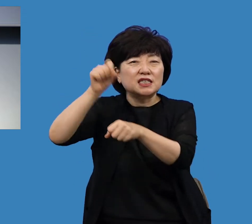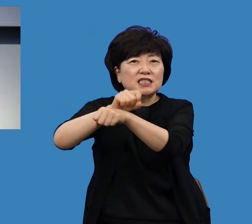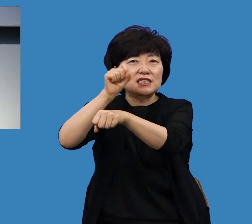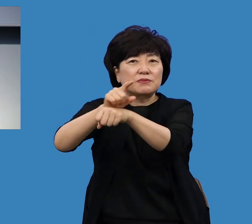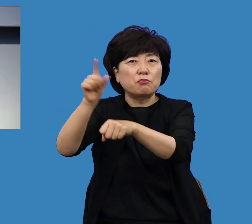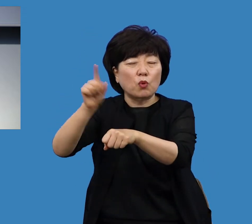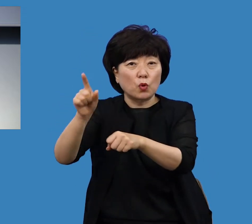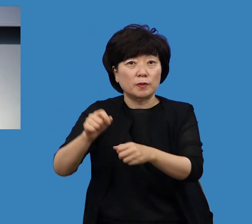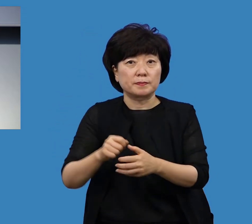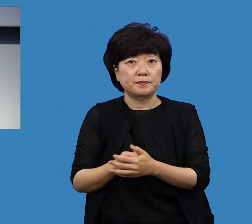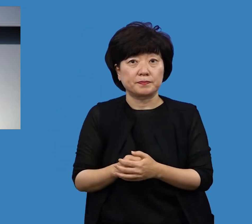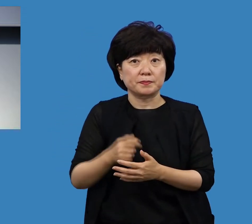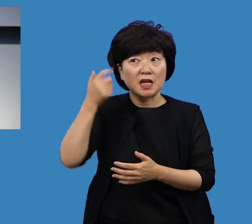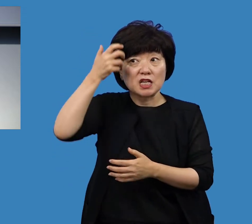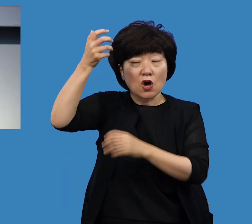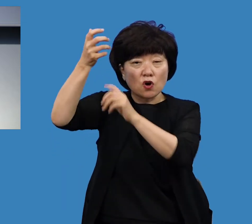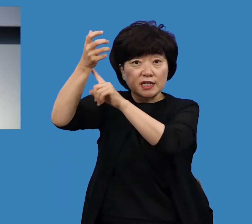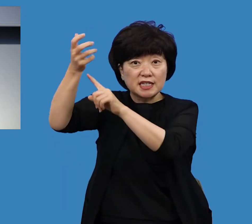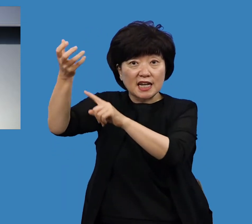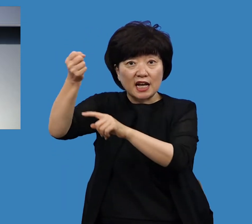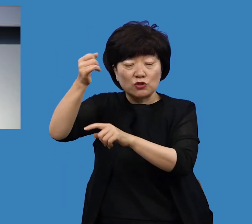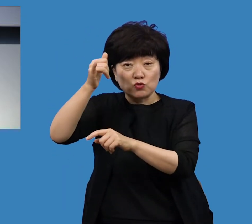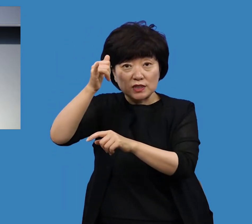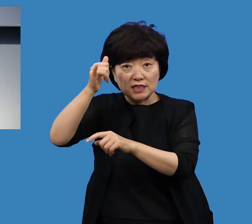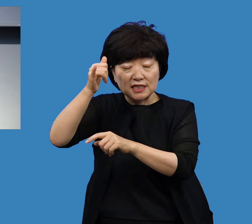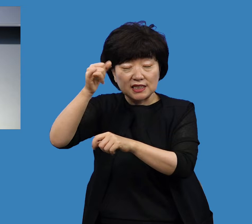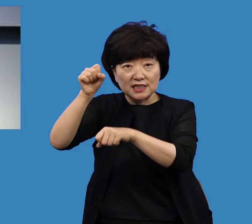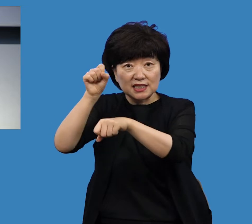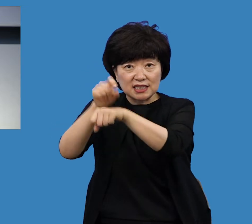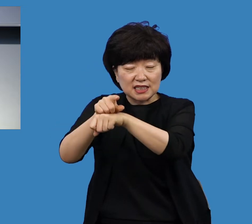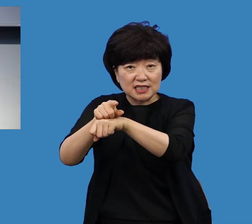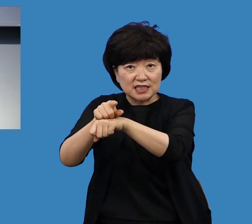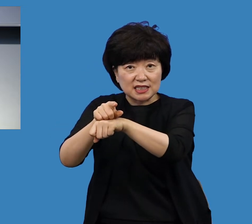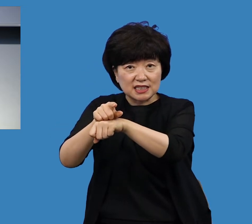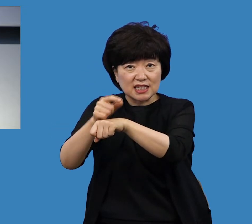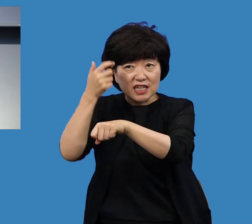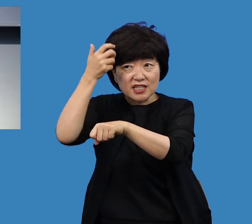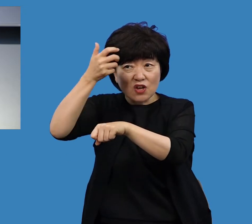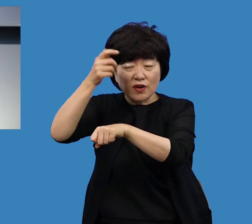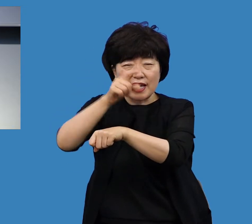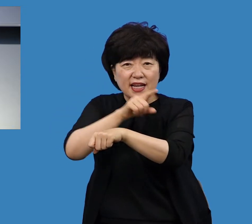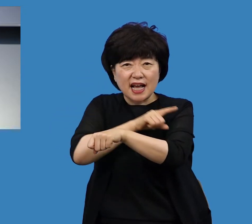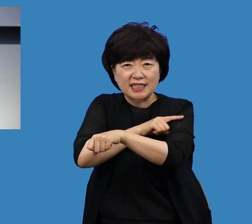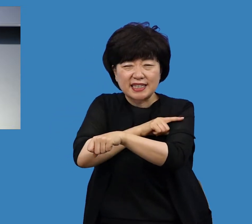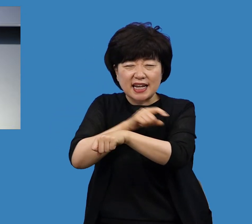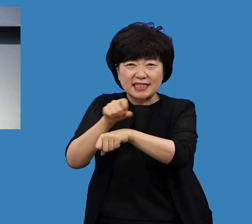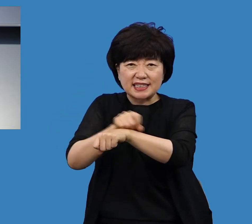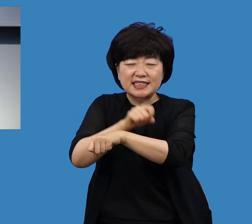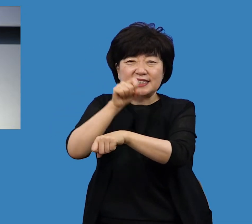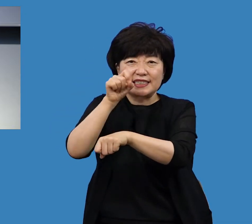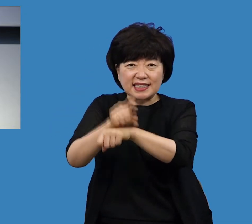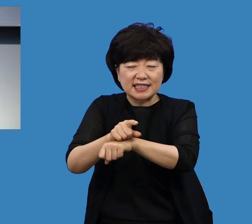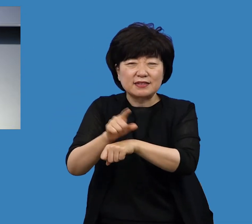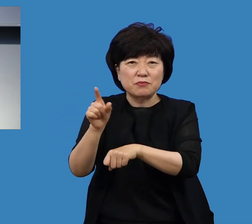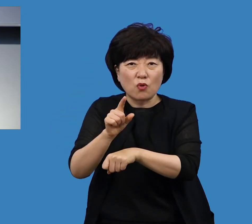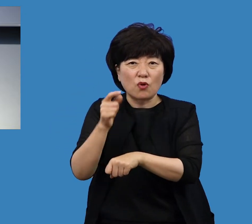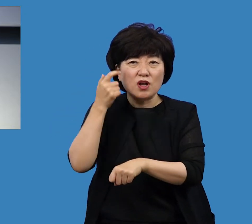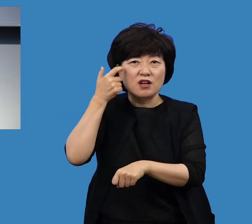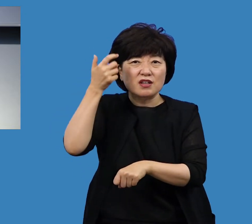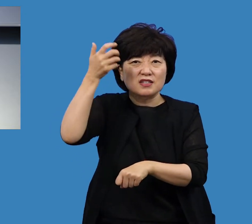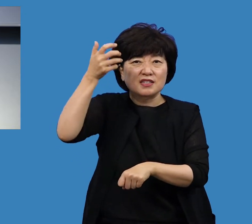영이 가지고 있는 어떻게 보면 영의 속성이라기보다는 영의 가장 중요한 어떤 특징인데